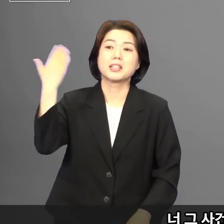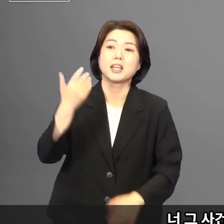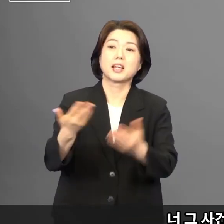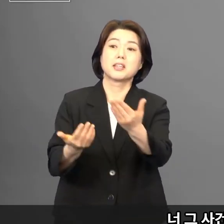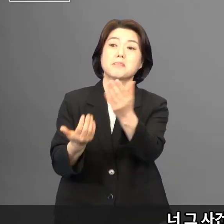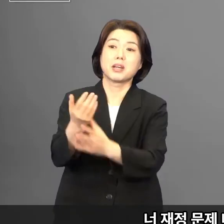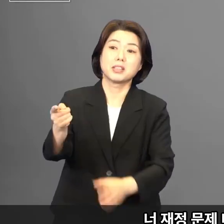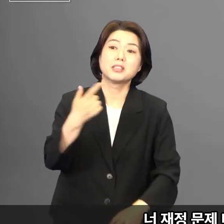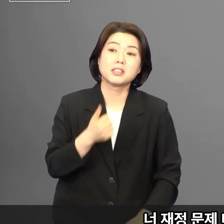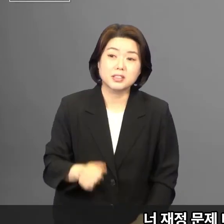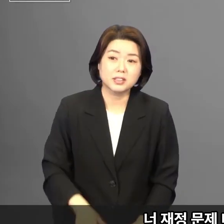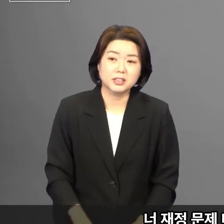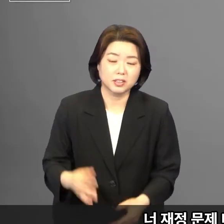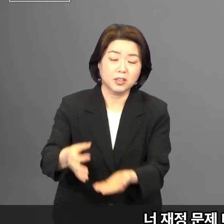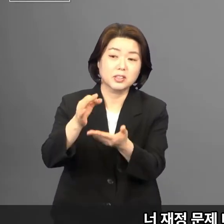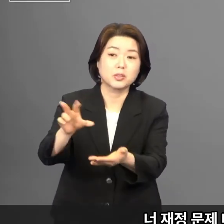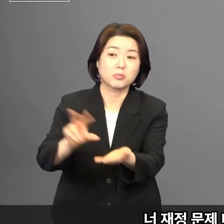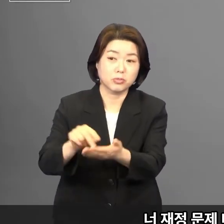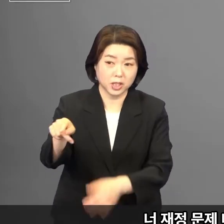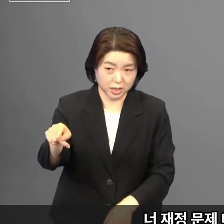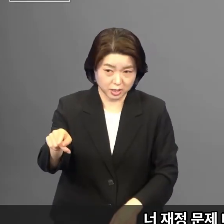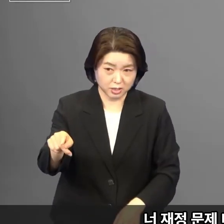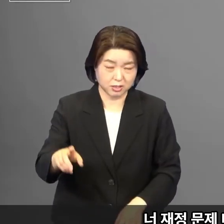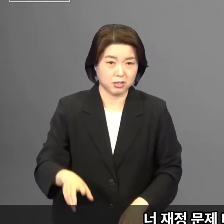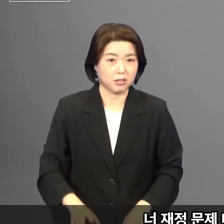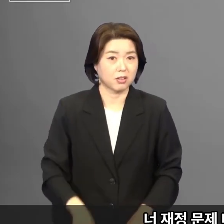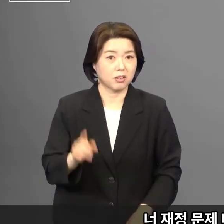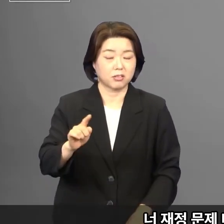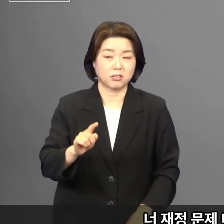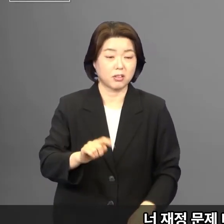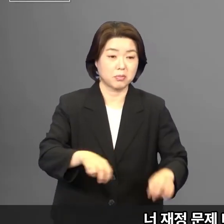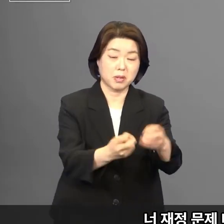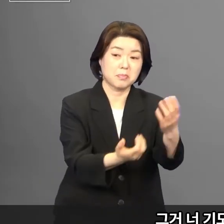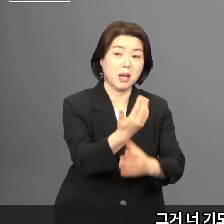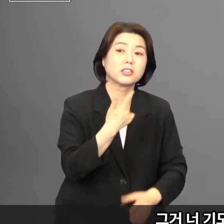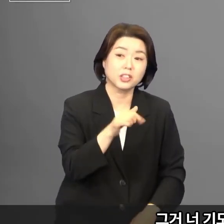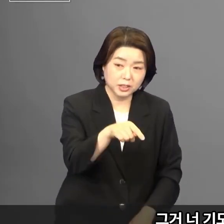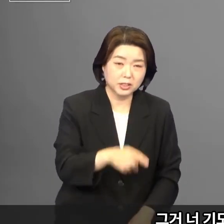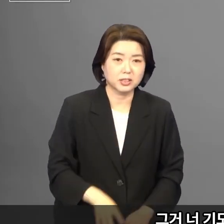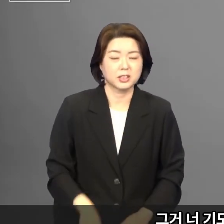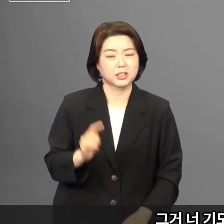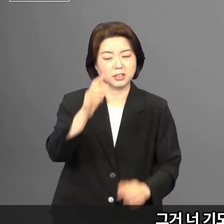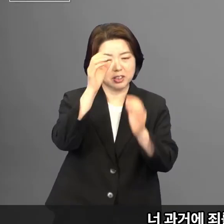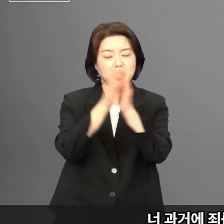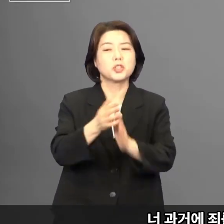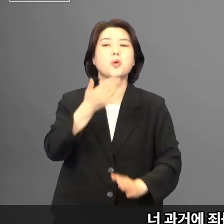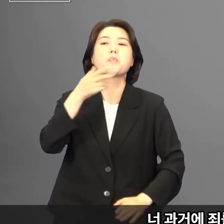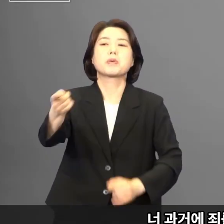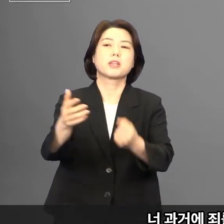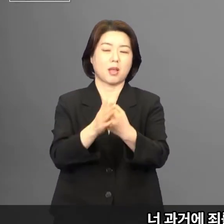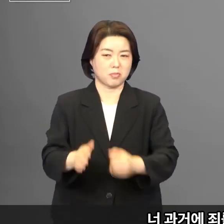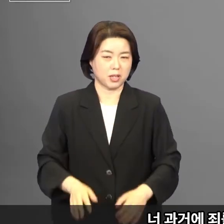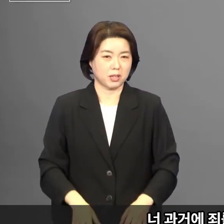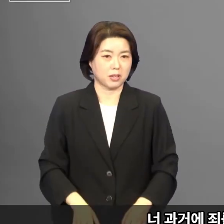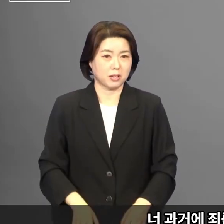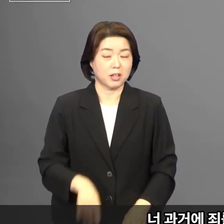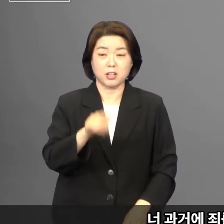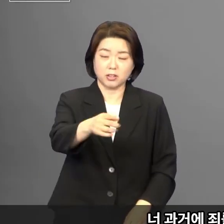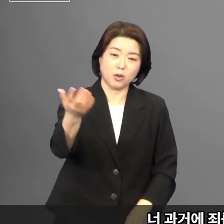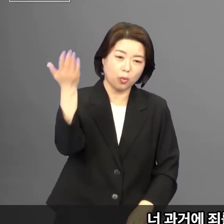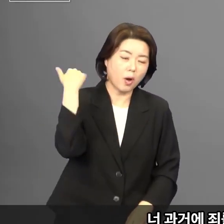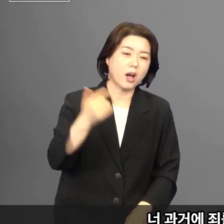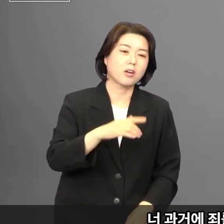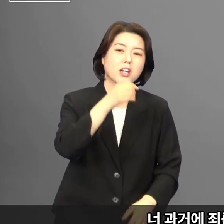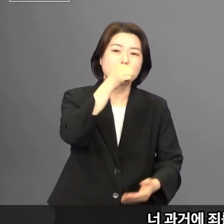거 있잖아. 너 재정 문제, 너 사고 난 거 있잖아. 그거 너 기도하지 않아서 그래. 너 과거에 죄를